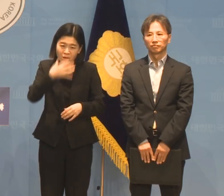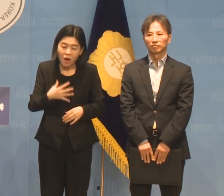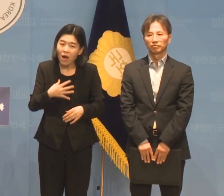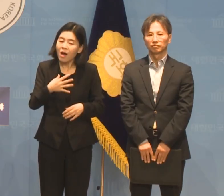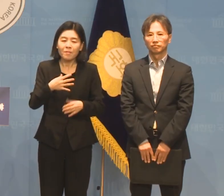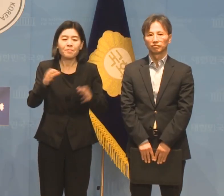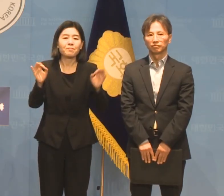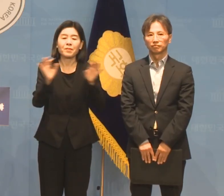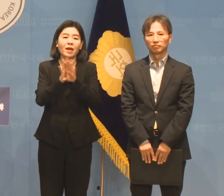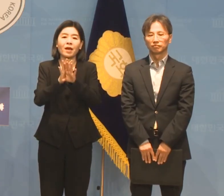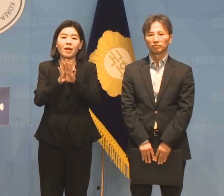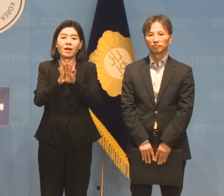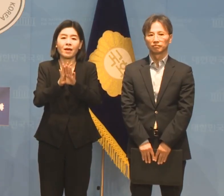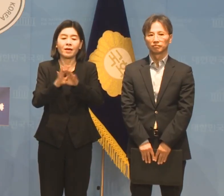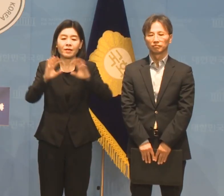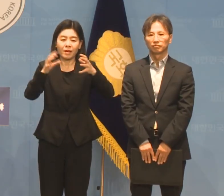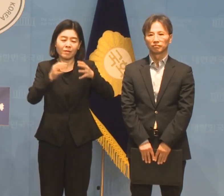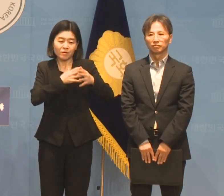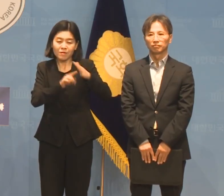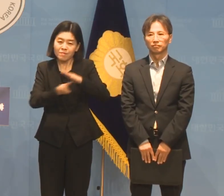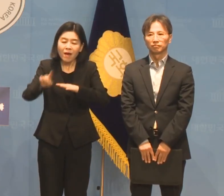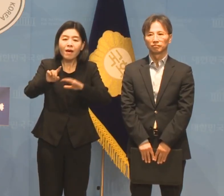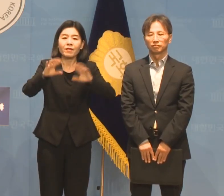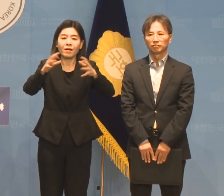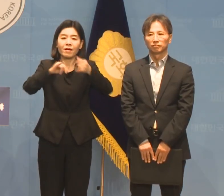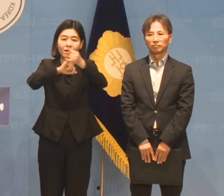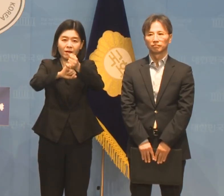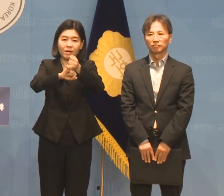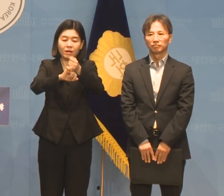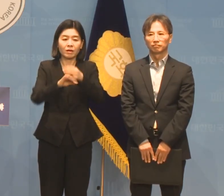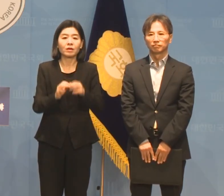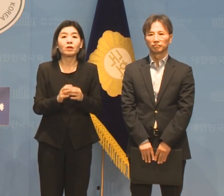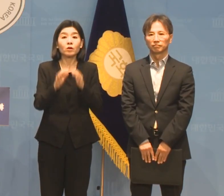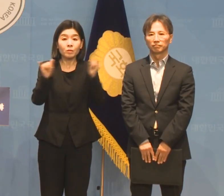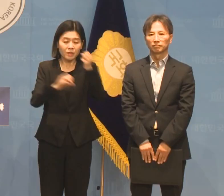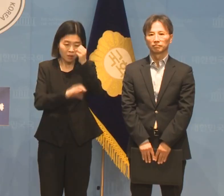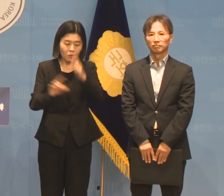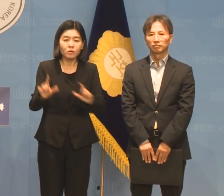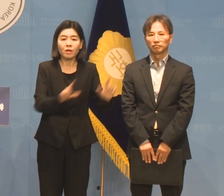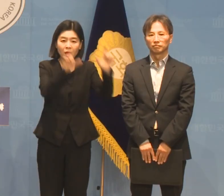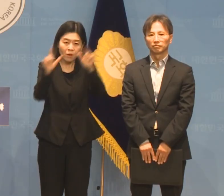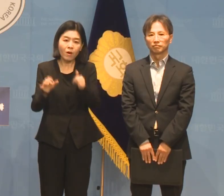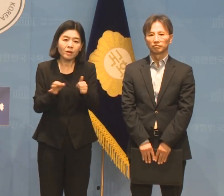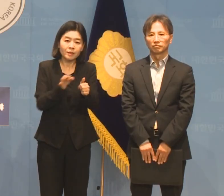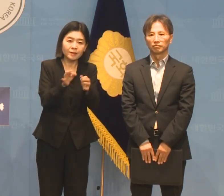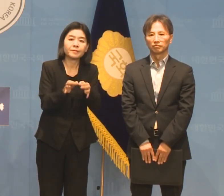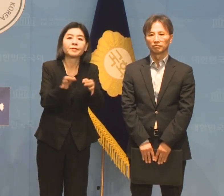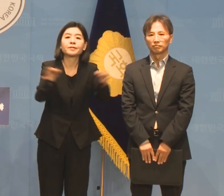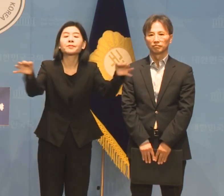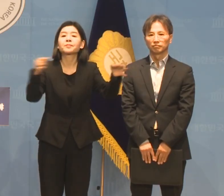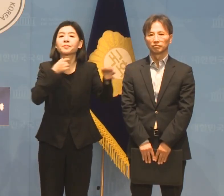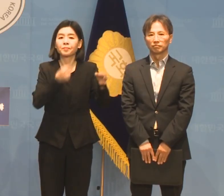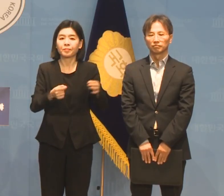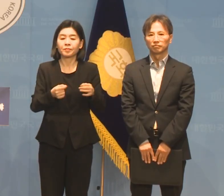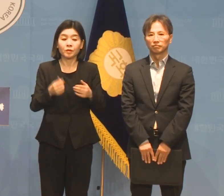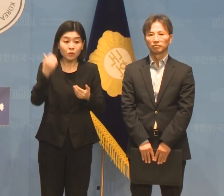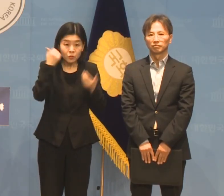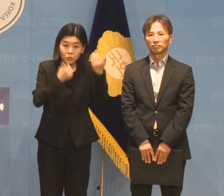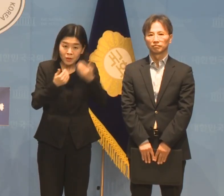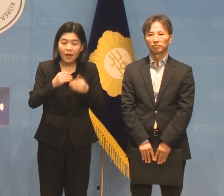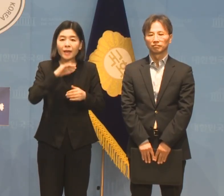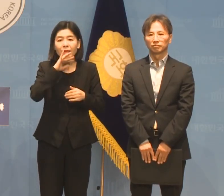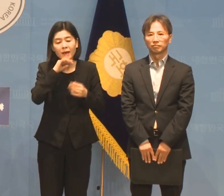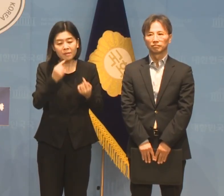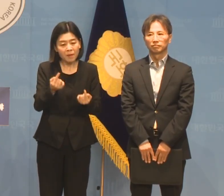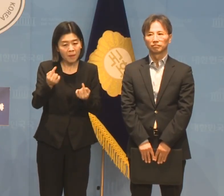약속합니다. 국민 기본생활보장제도를 추진하겠습니다. 사람들 누구나 생애 주기